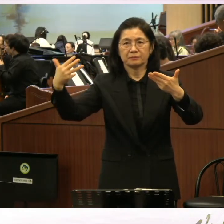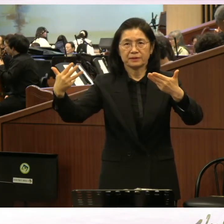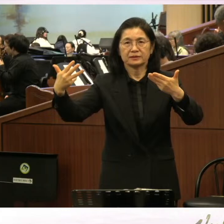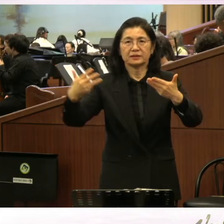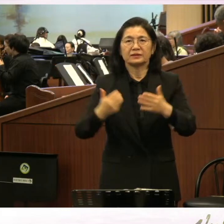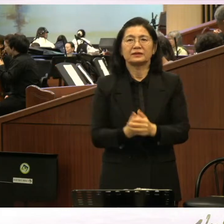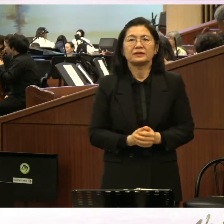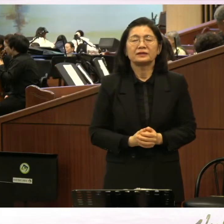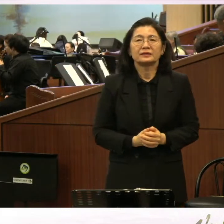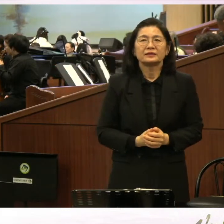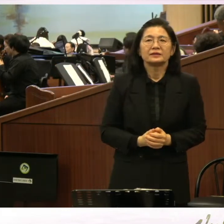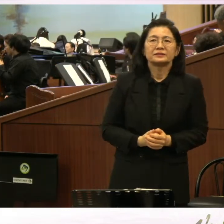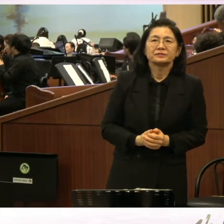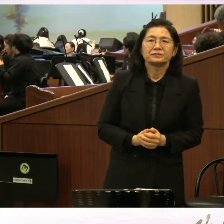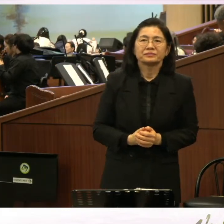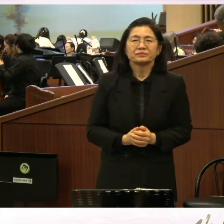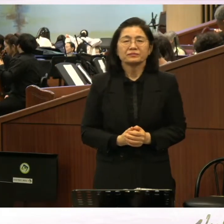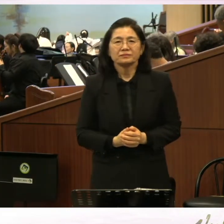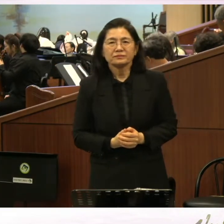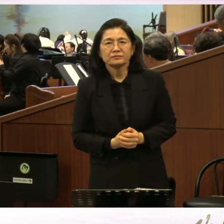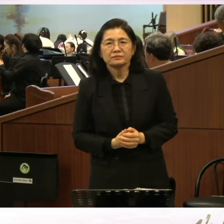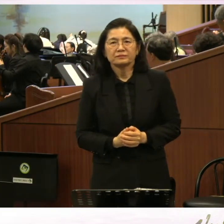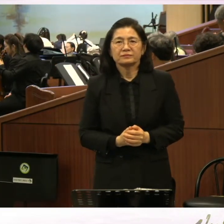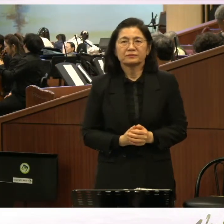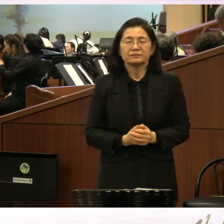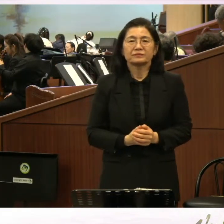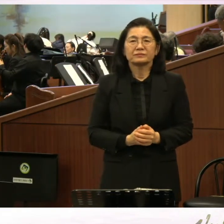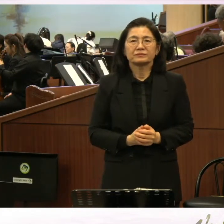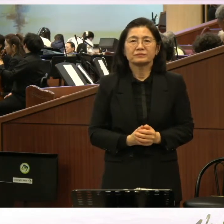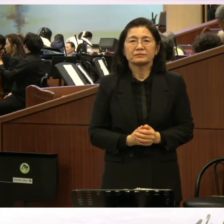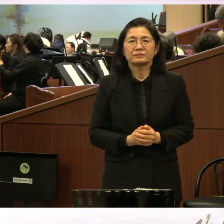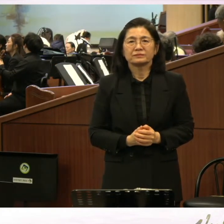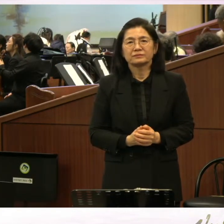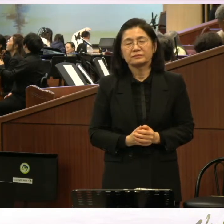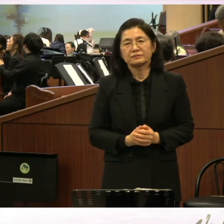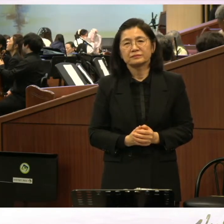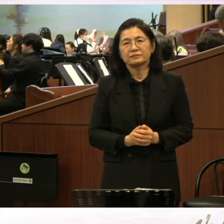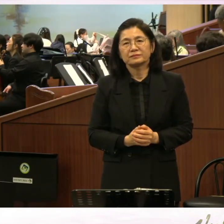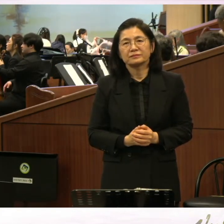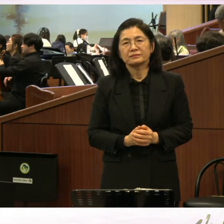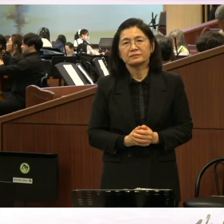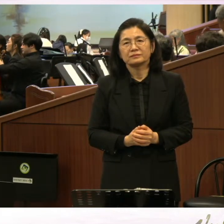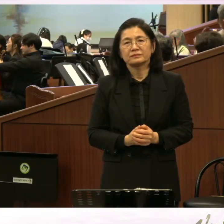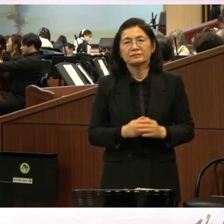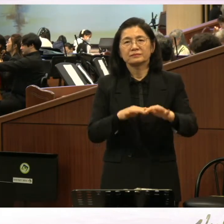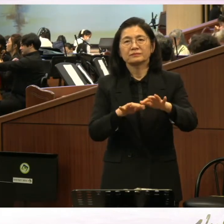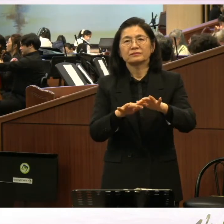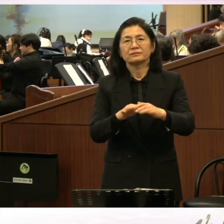마가복음 8장 34절부터 38절 말씀을 읽겠습니다.